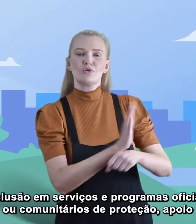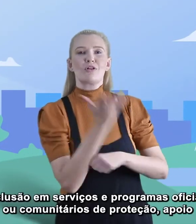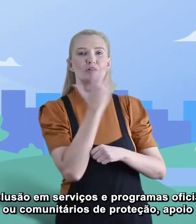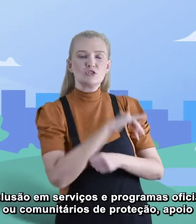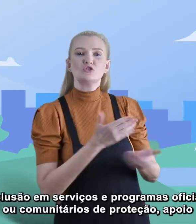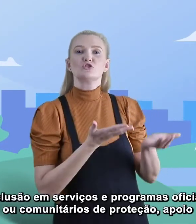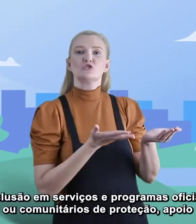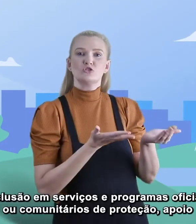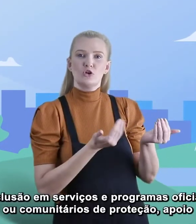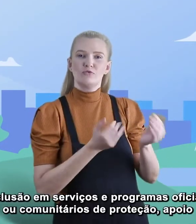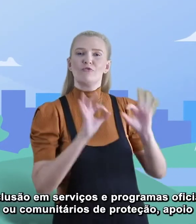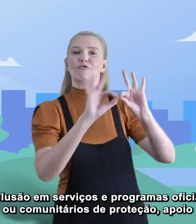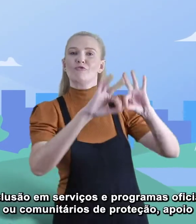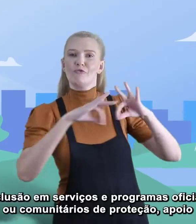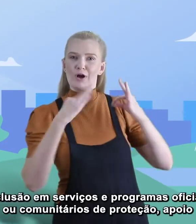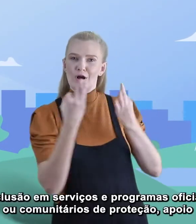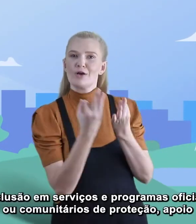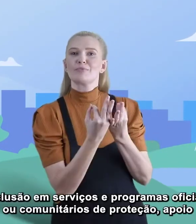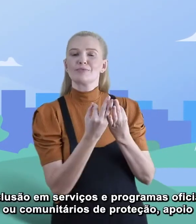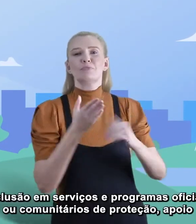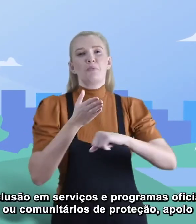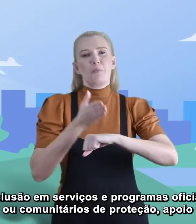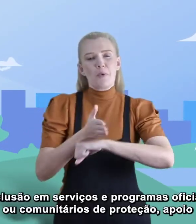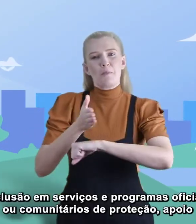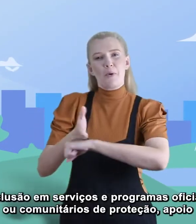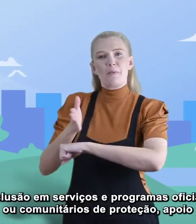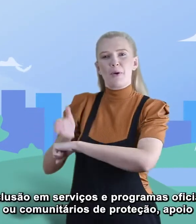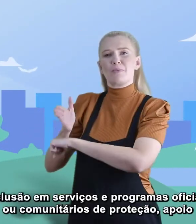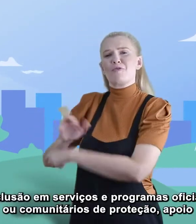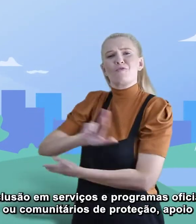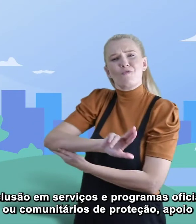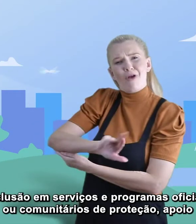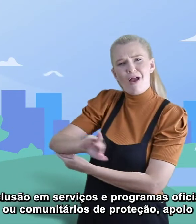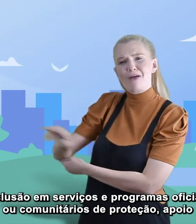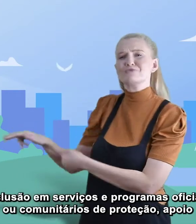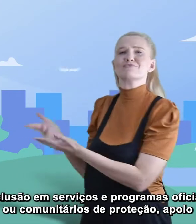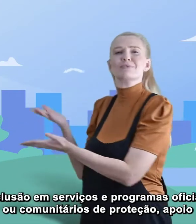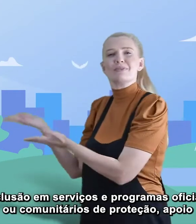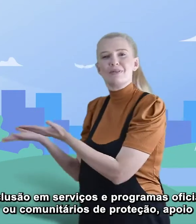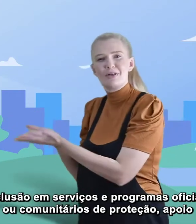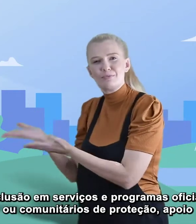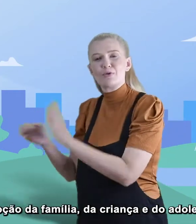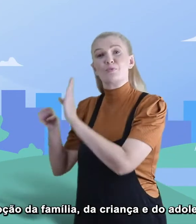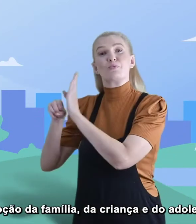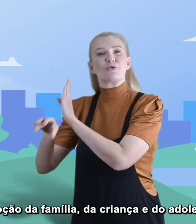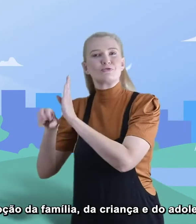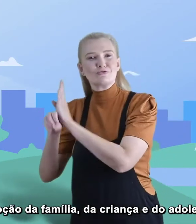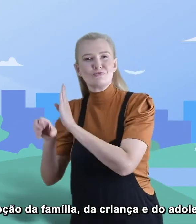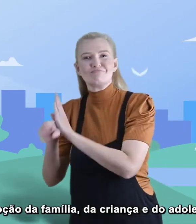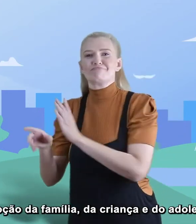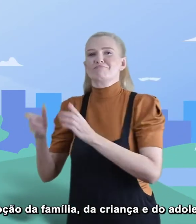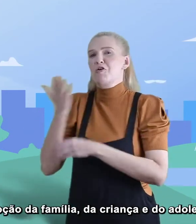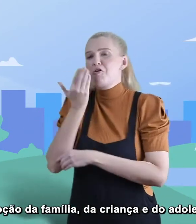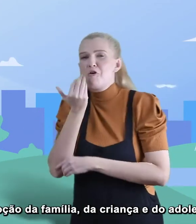Inclusão em serviços e programas oficiais ou comunitários de proteção, apoio e promoção da família, da